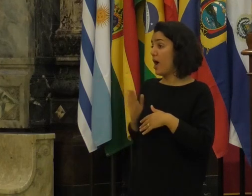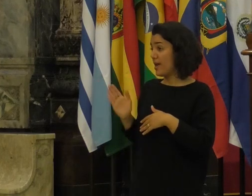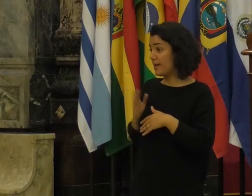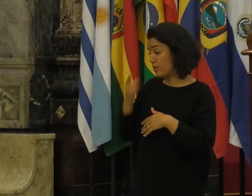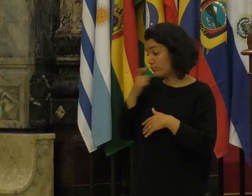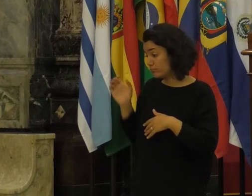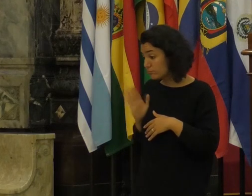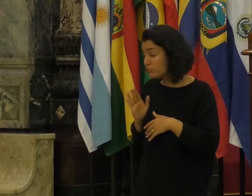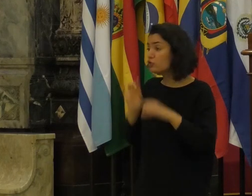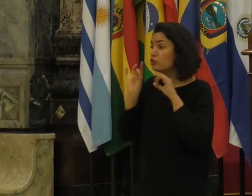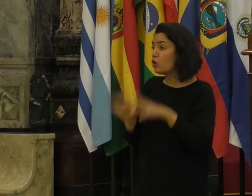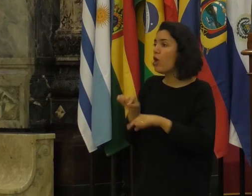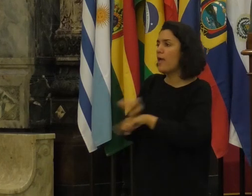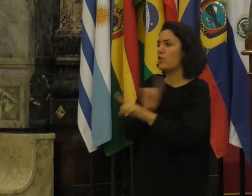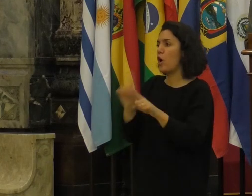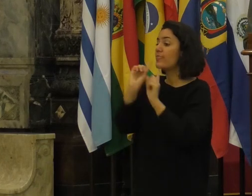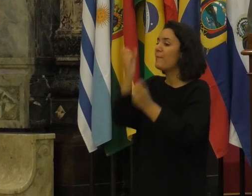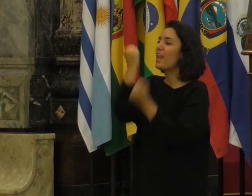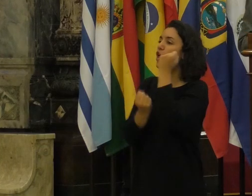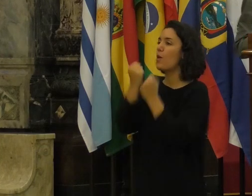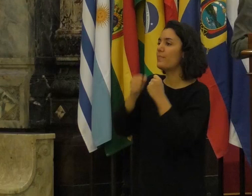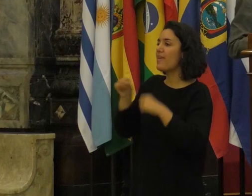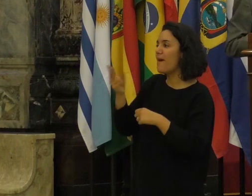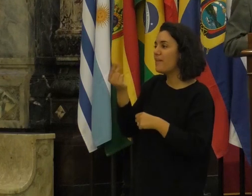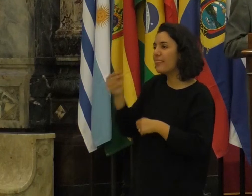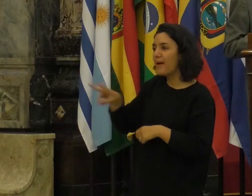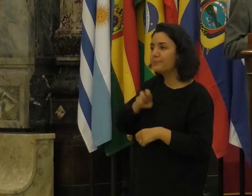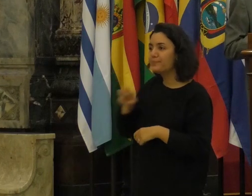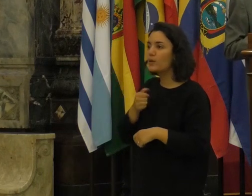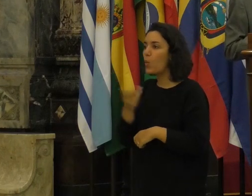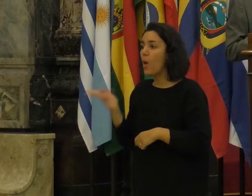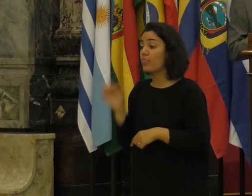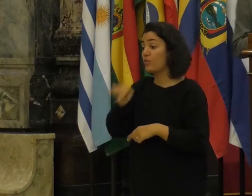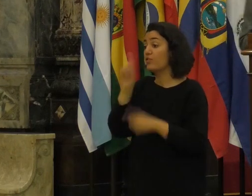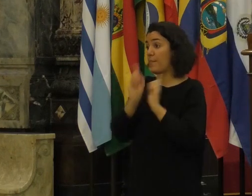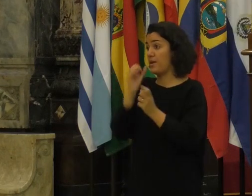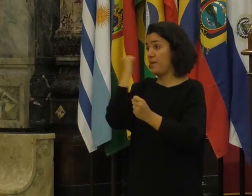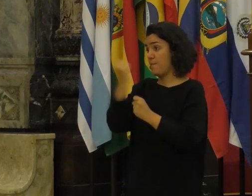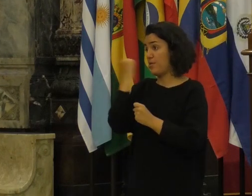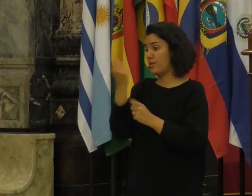De nuestra América Latina, el informe